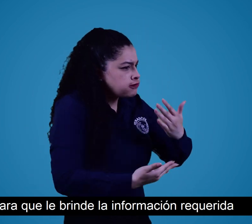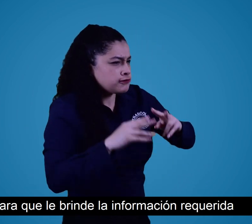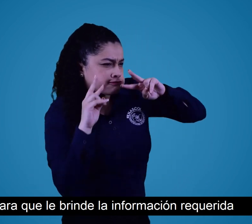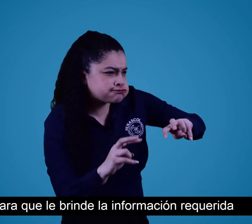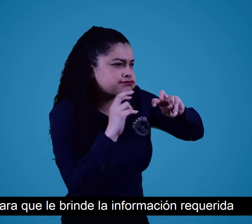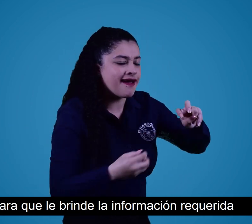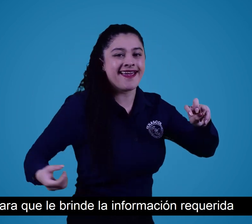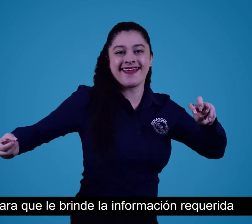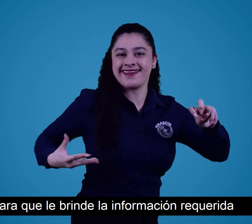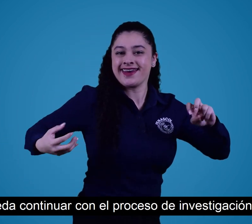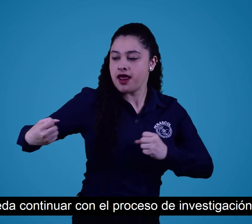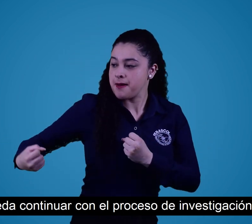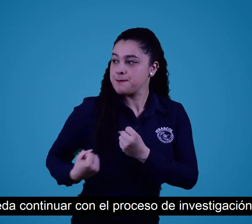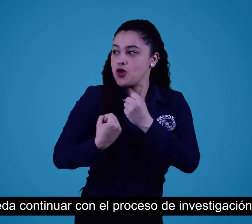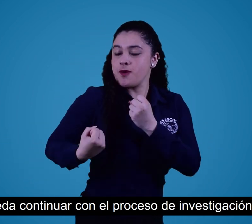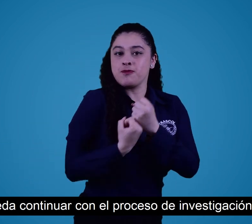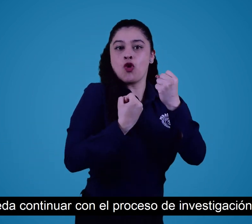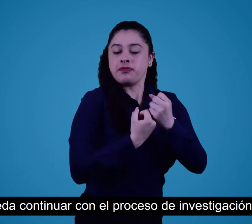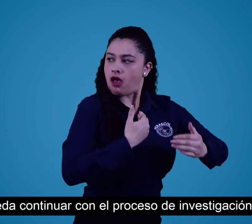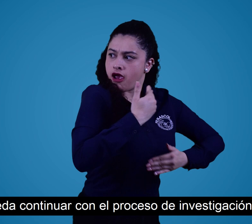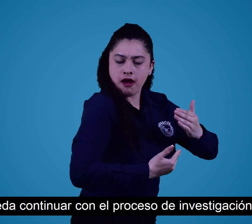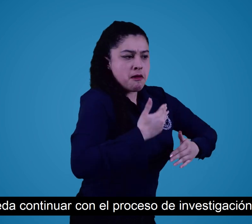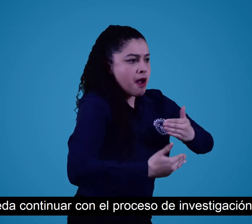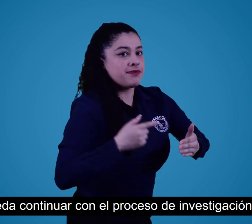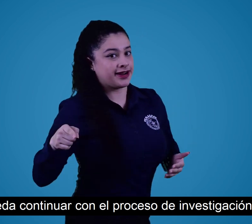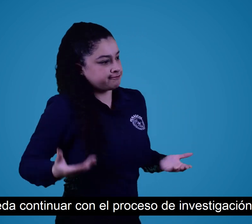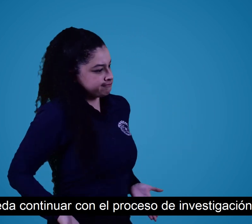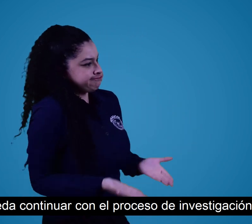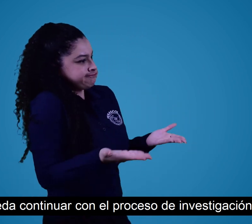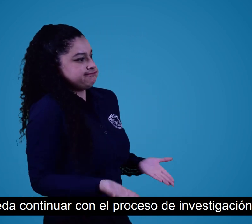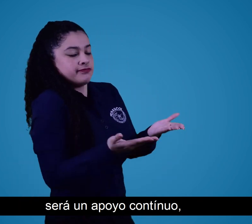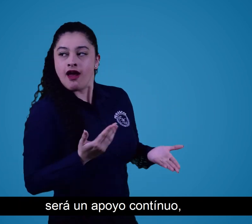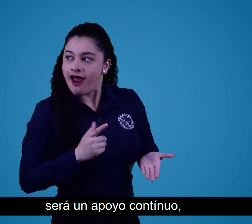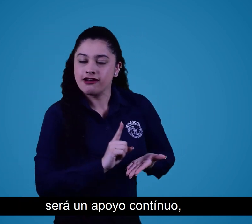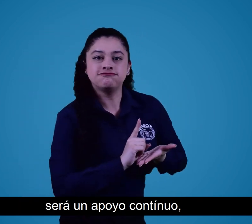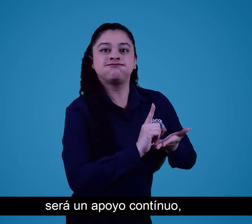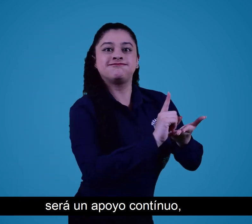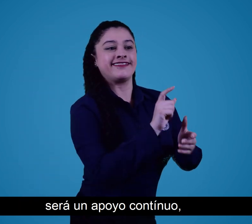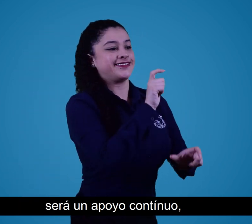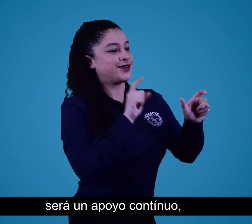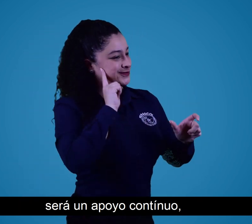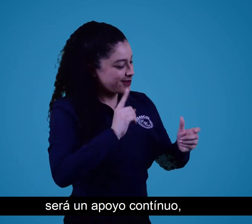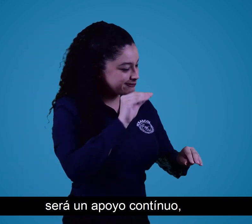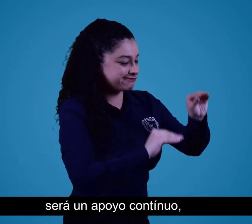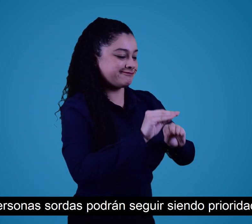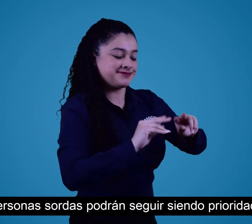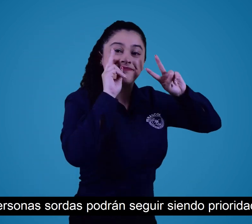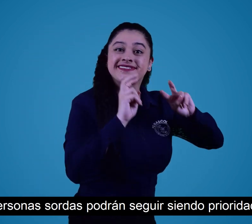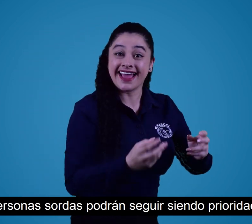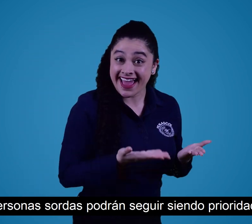información requerida y pueda continuar con el proceso de investigación Será un apoyo continuo Las personas